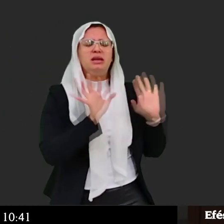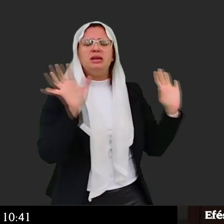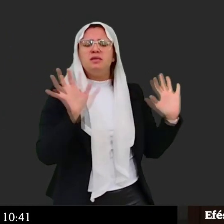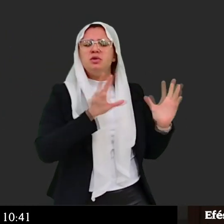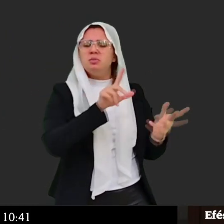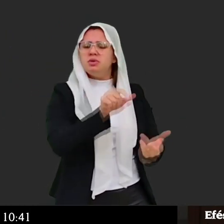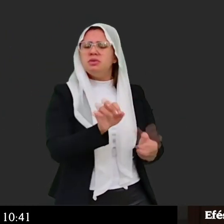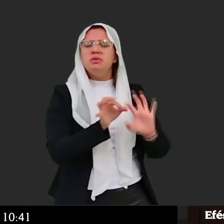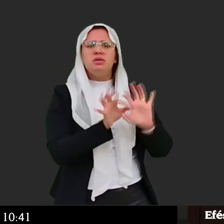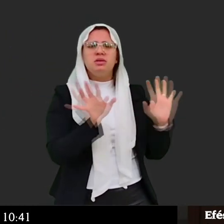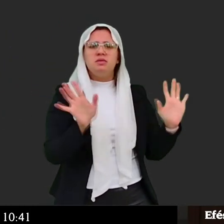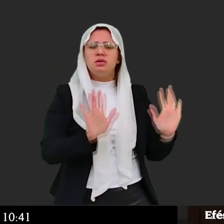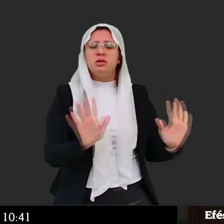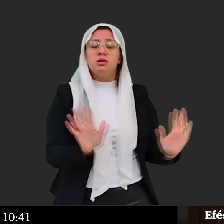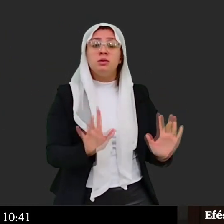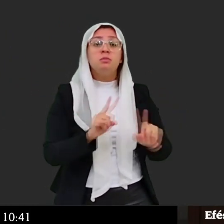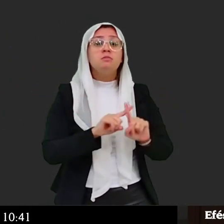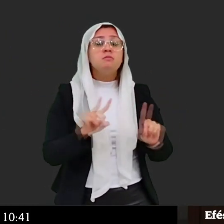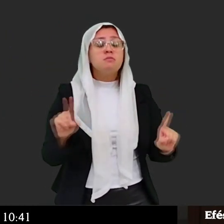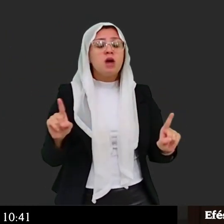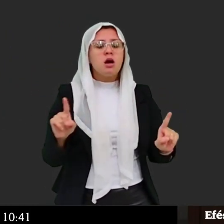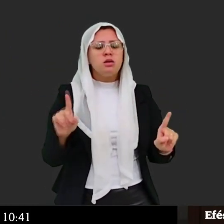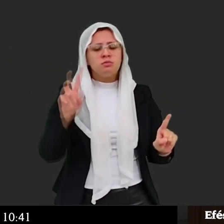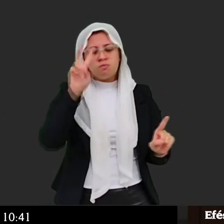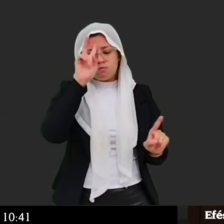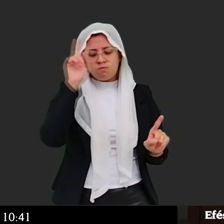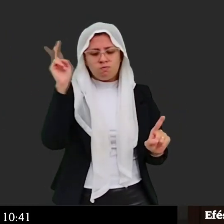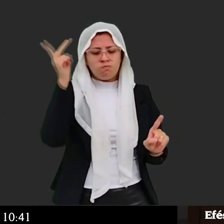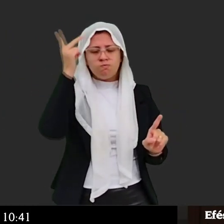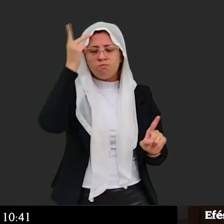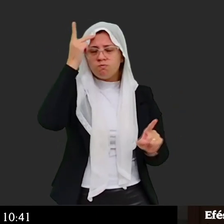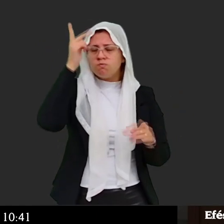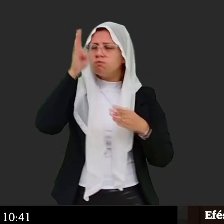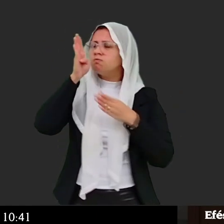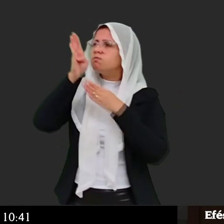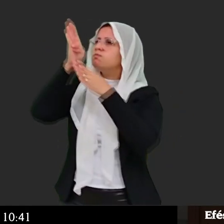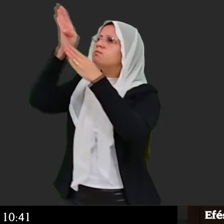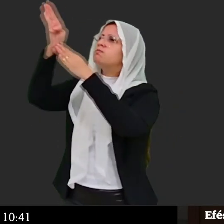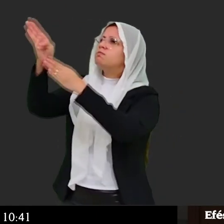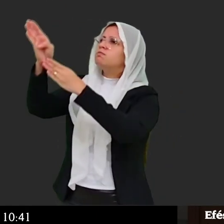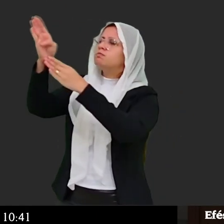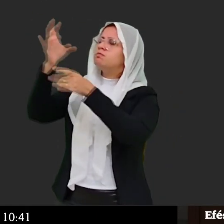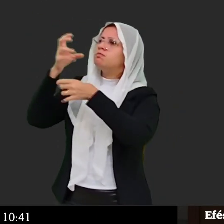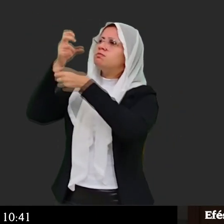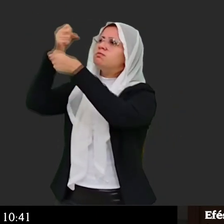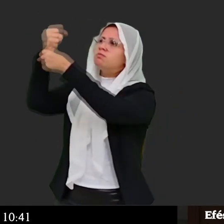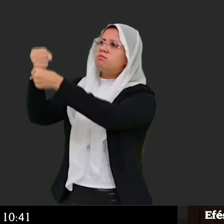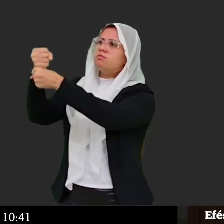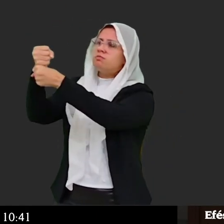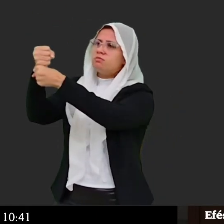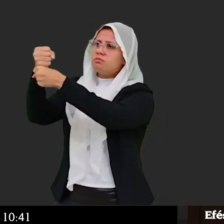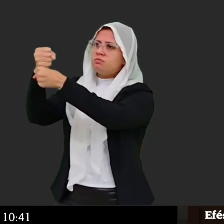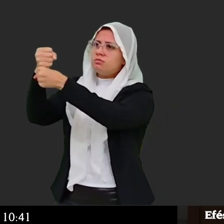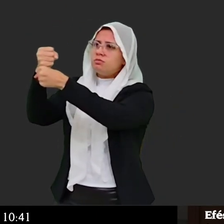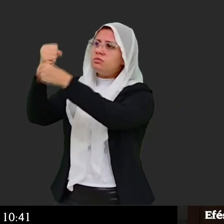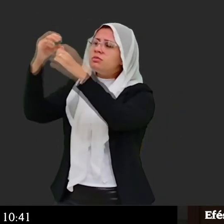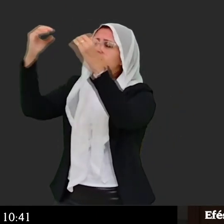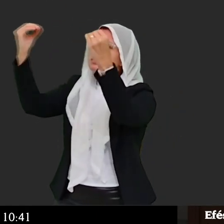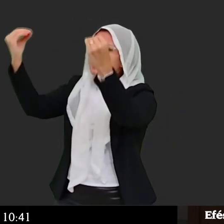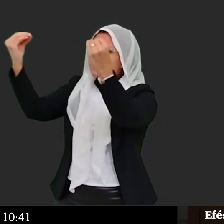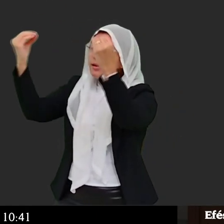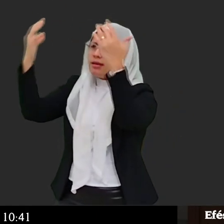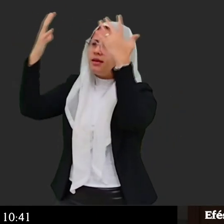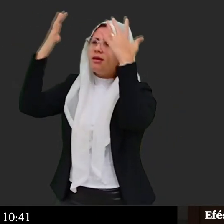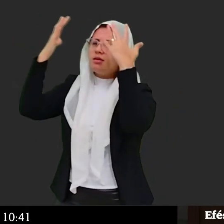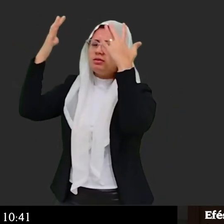mas agora, como preso do Senhor Jesus, estava dentro de um espaço definido pela graça do Filho de